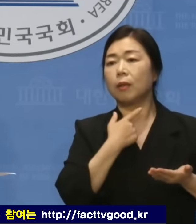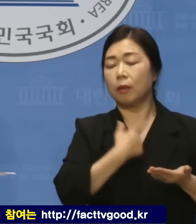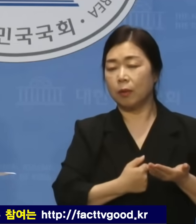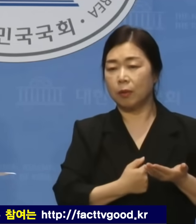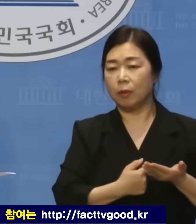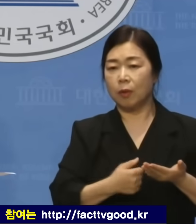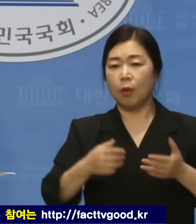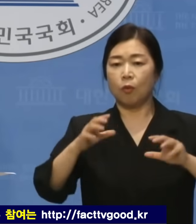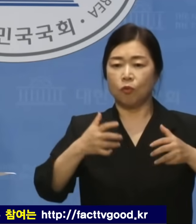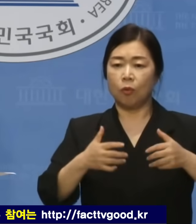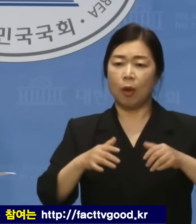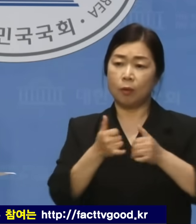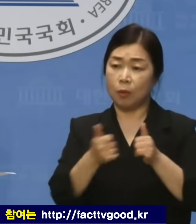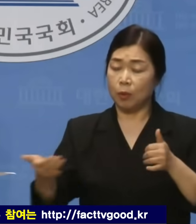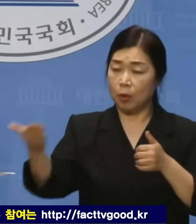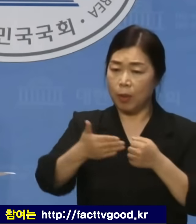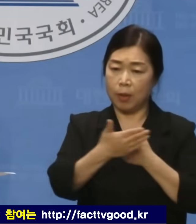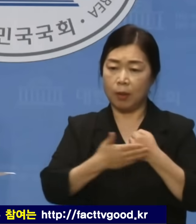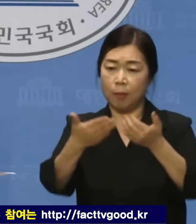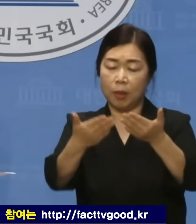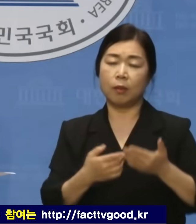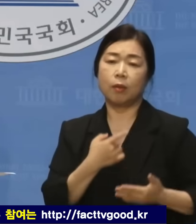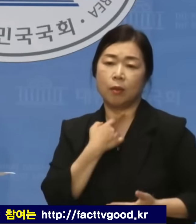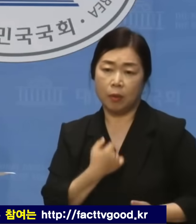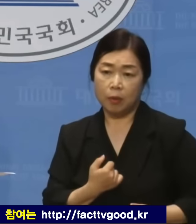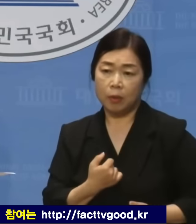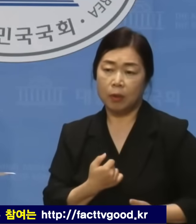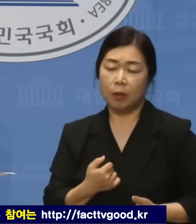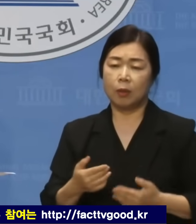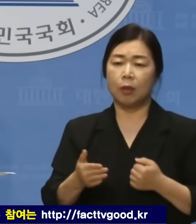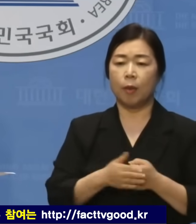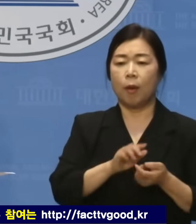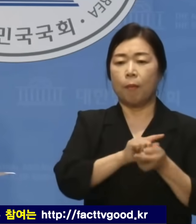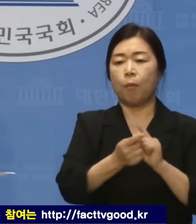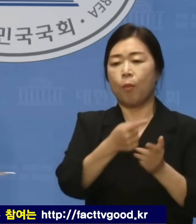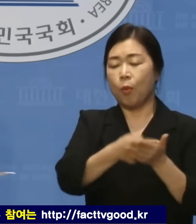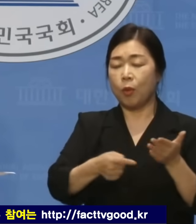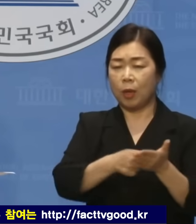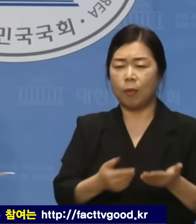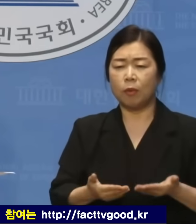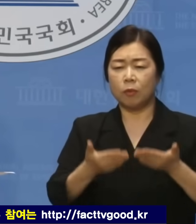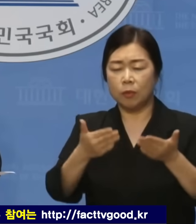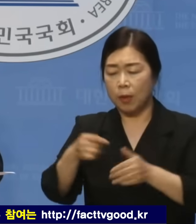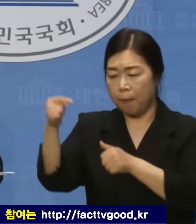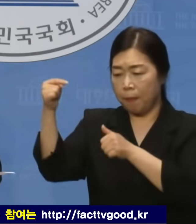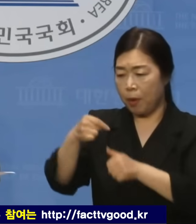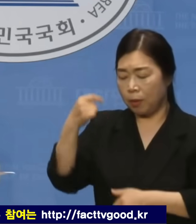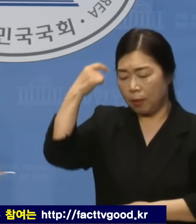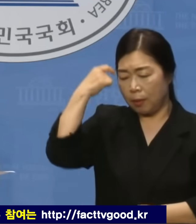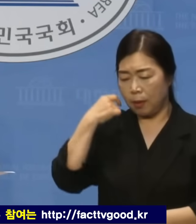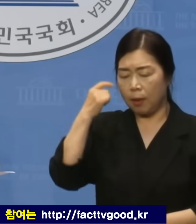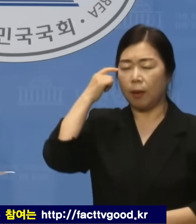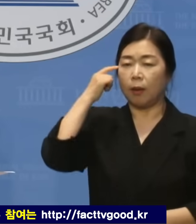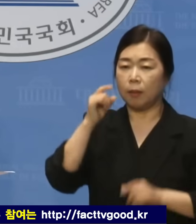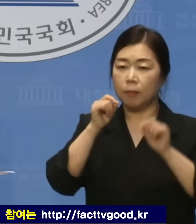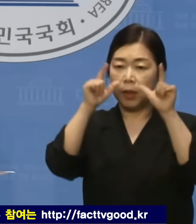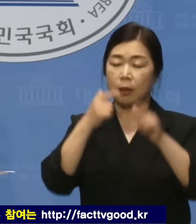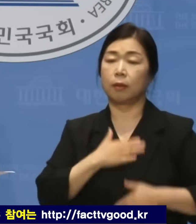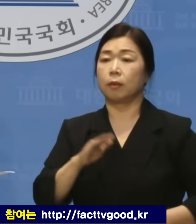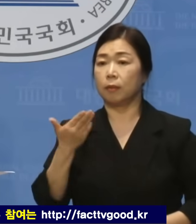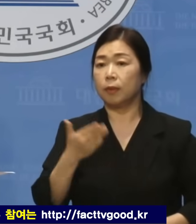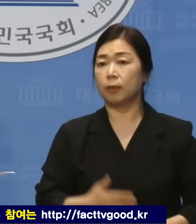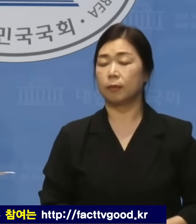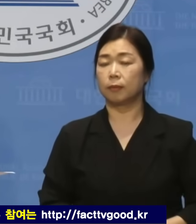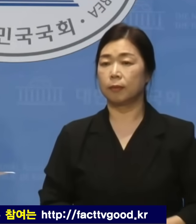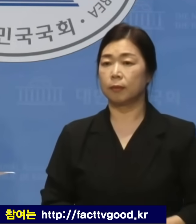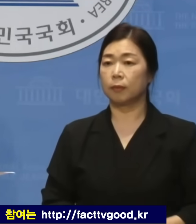국민으로부터 받은 혜택에 조금이라도 보답하는 길이라는 소명의식을 느끼게 되었습니다.